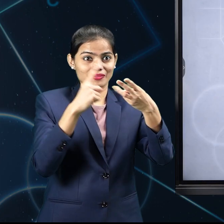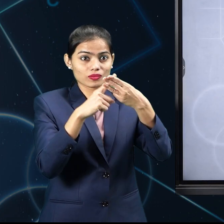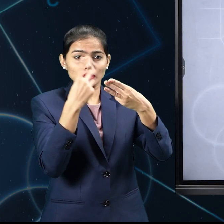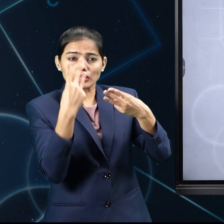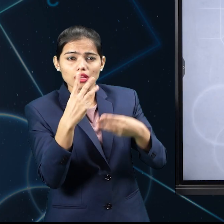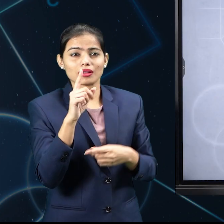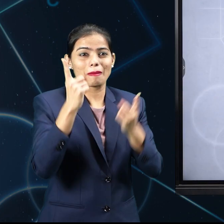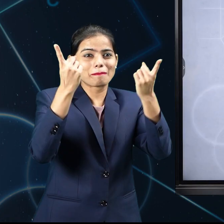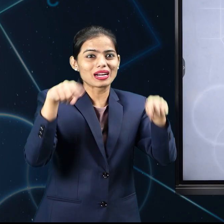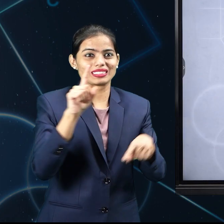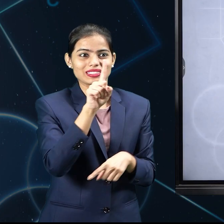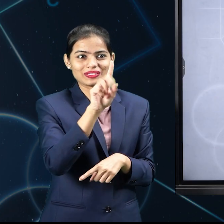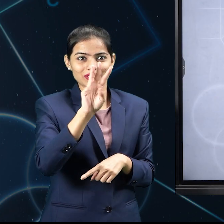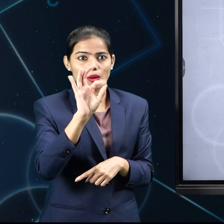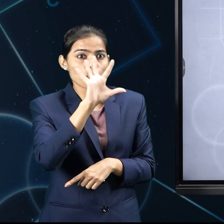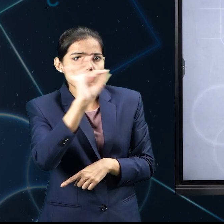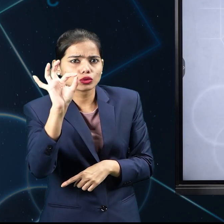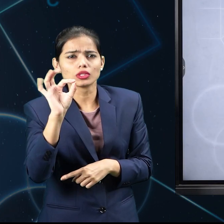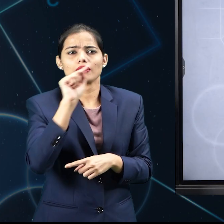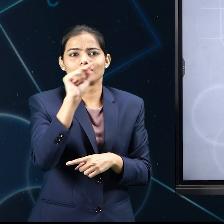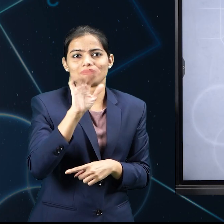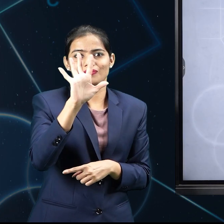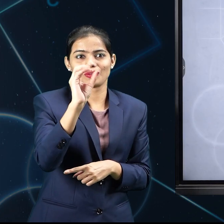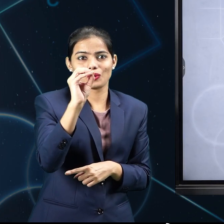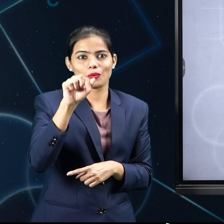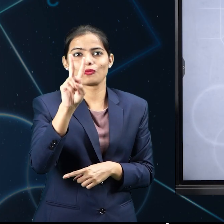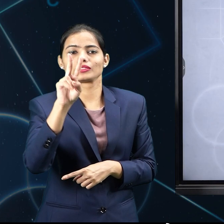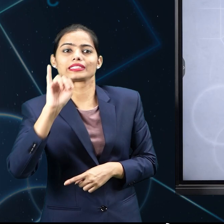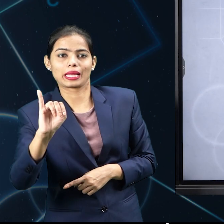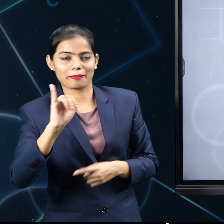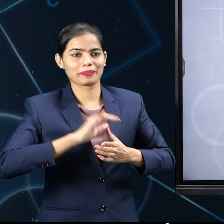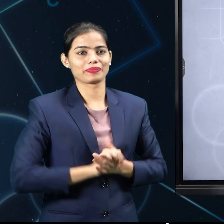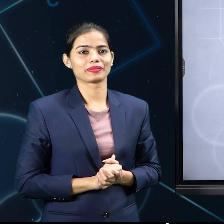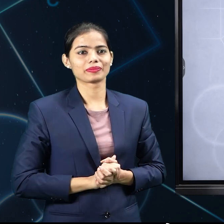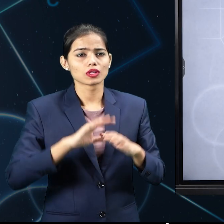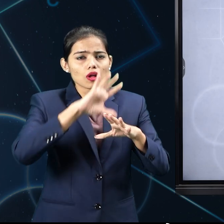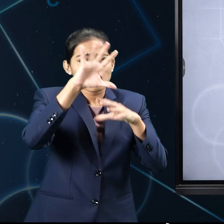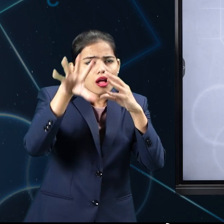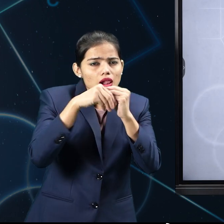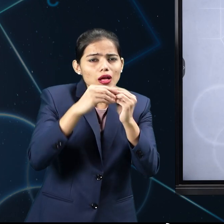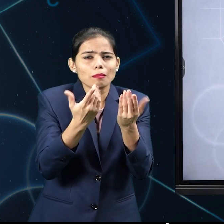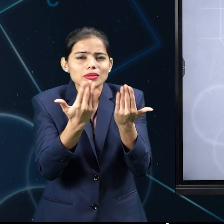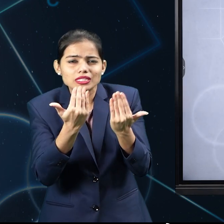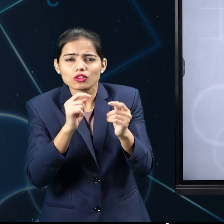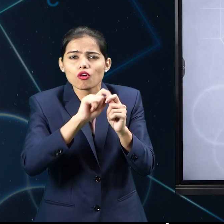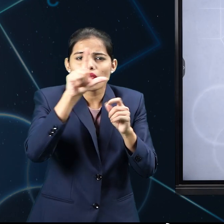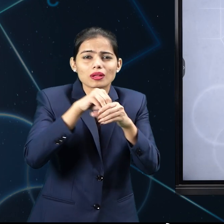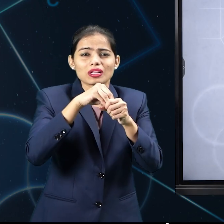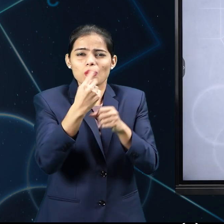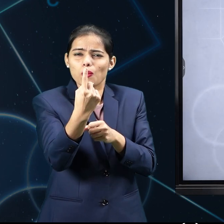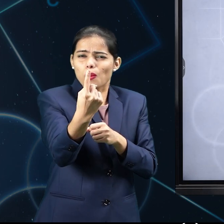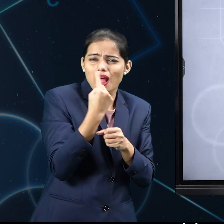आपण केलं तर आपल्याला 0.26 असं उत्तर मिळतं. प्रत्येक मूलभूत घटनांची संभाव्यता मिळून